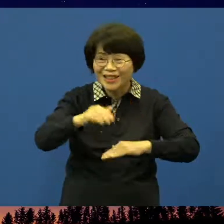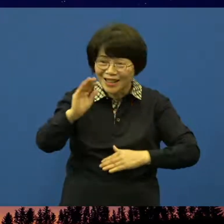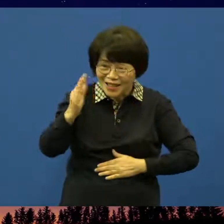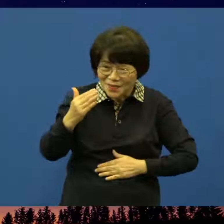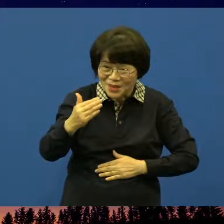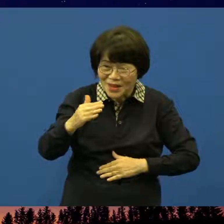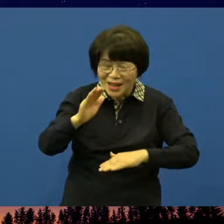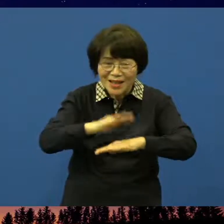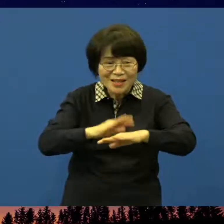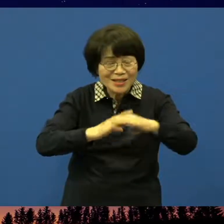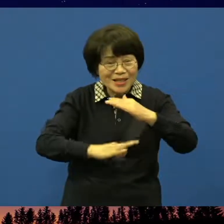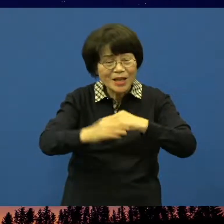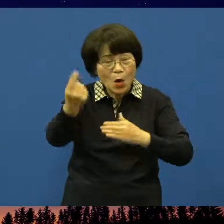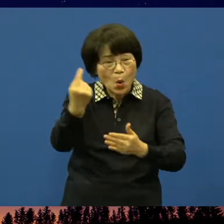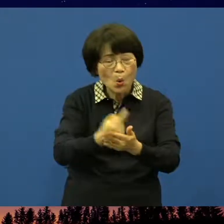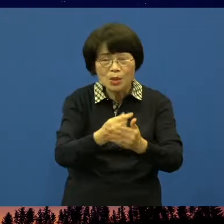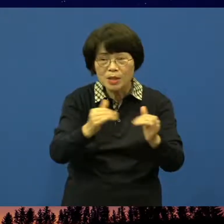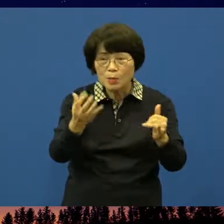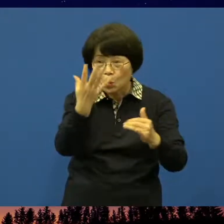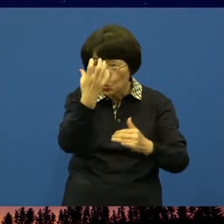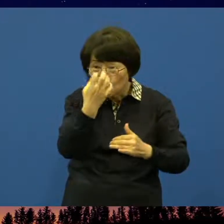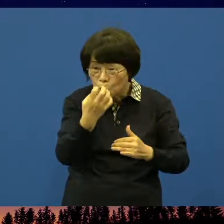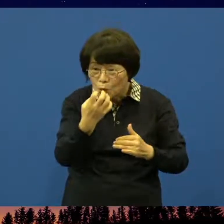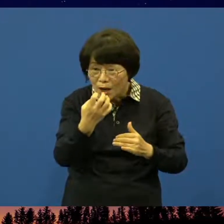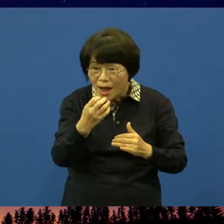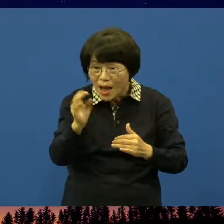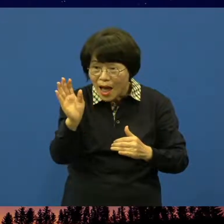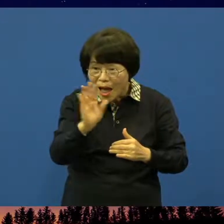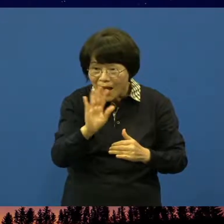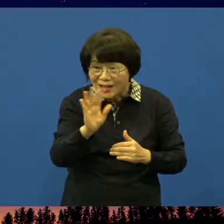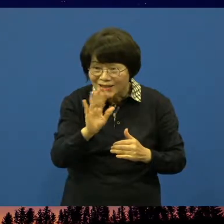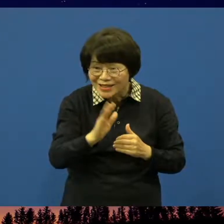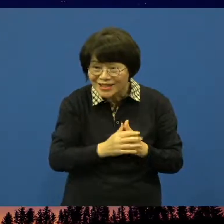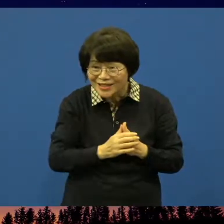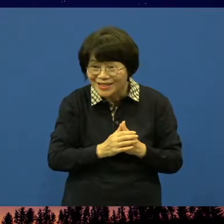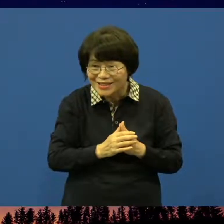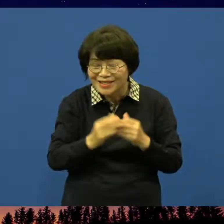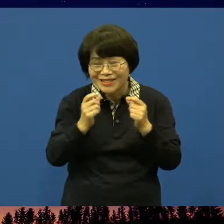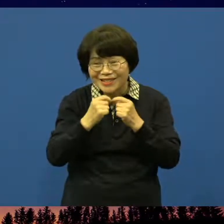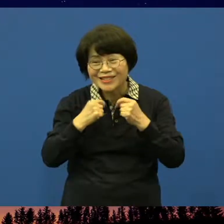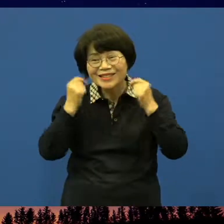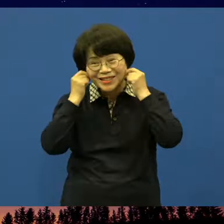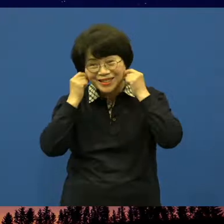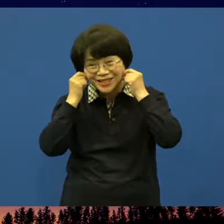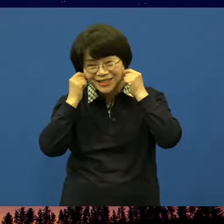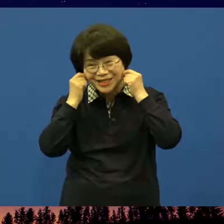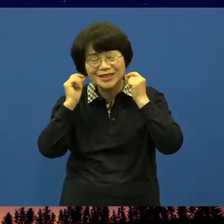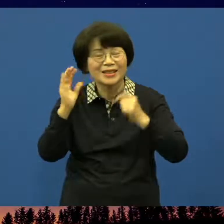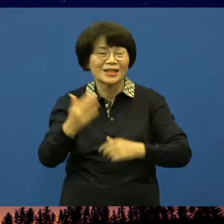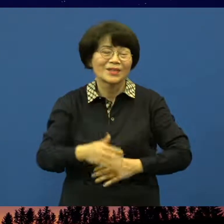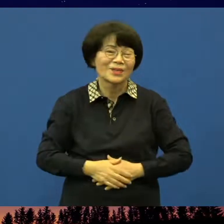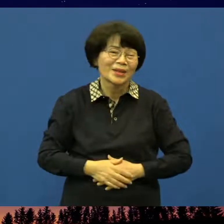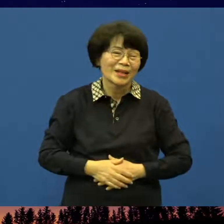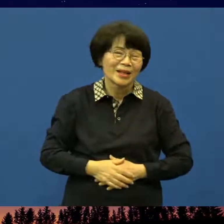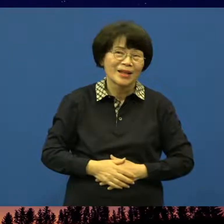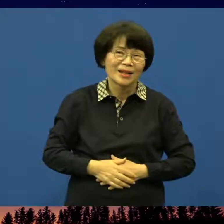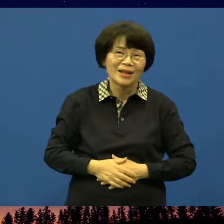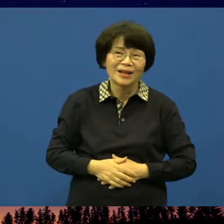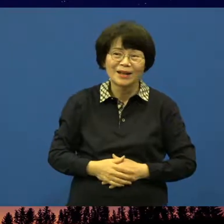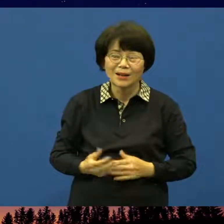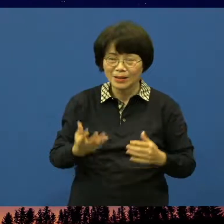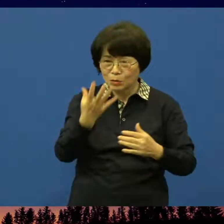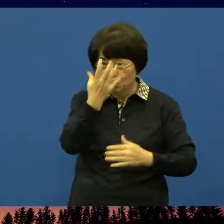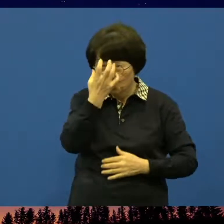철야에 오신 분들 표정이 밝죠, 그죠? 우리 여기 철야가 굉장히 밝잖아요, 그죠? 갑자기 어두워졌어요?